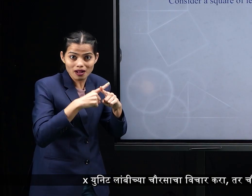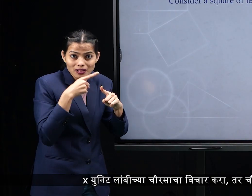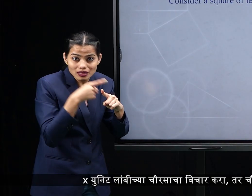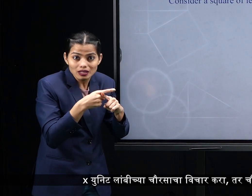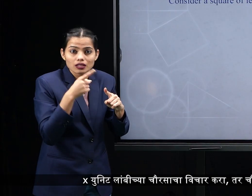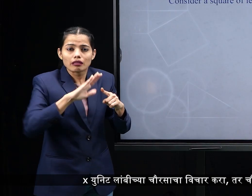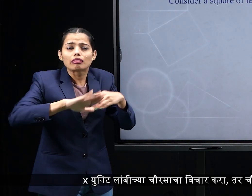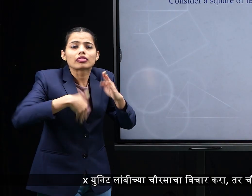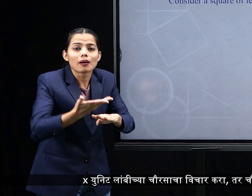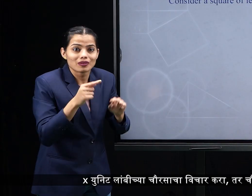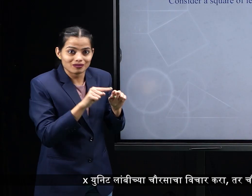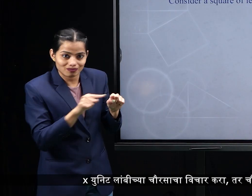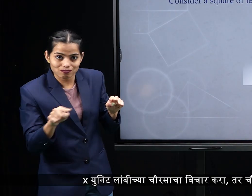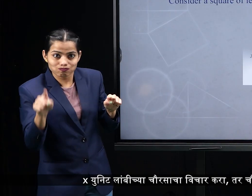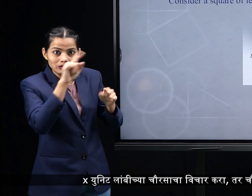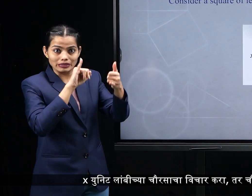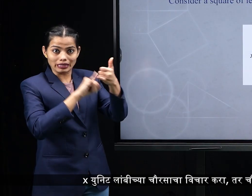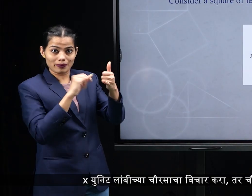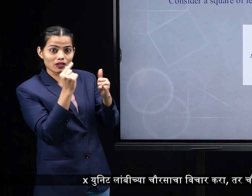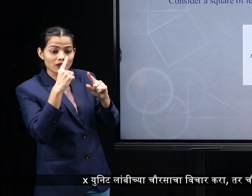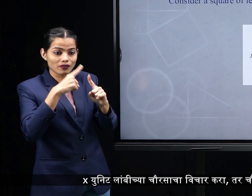चौरसाचे क्षेत्रफळ x स्क्वेअर युनिट्स असेल.